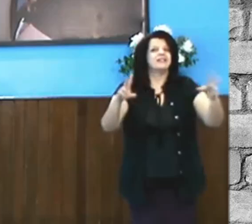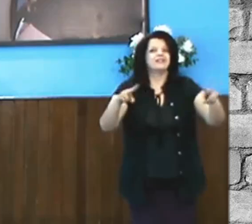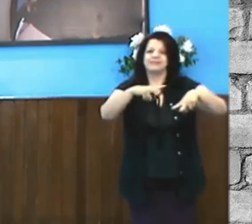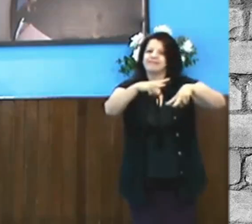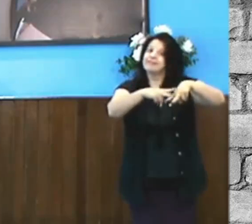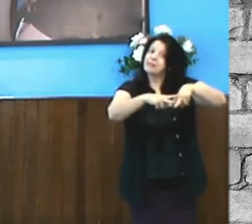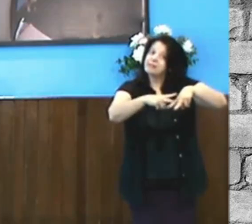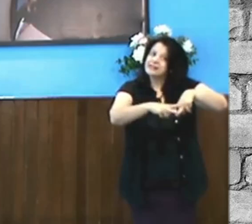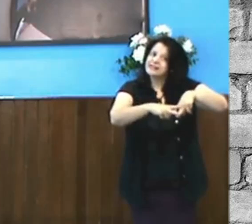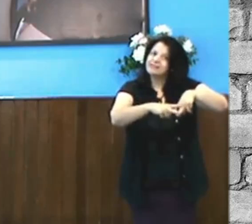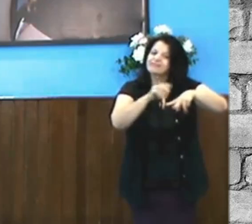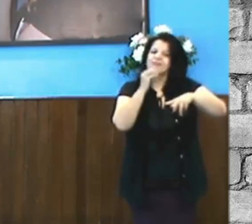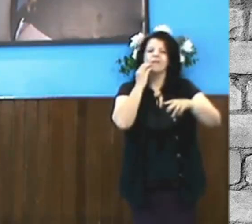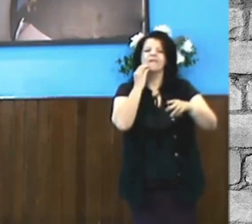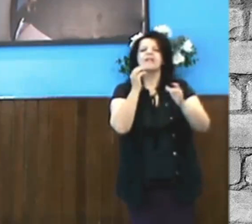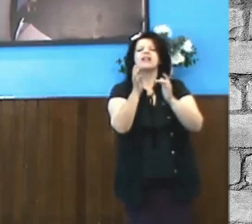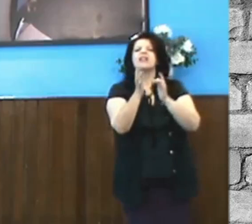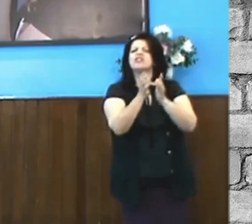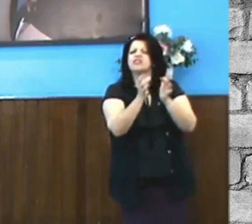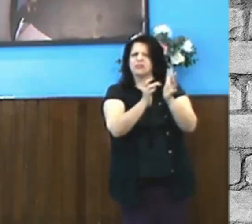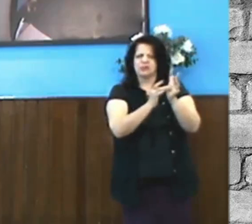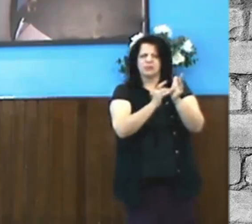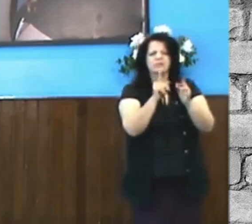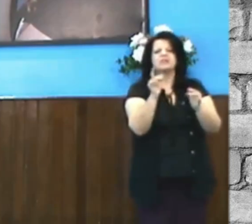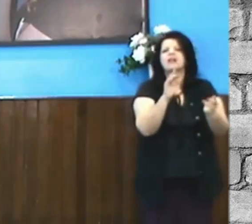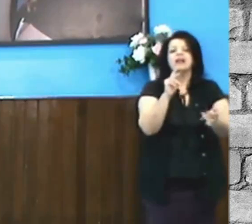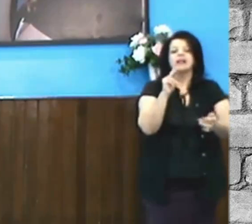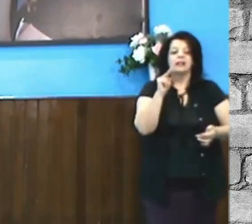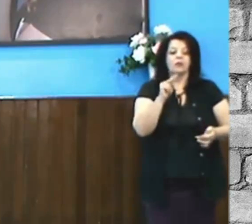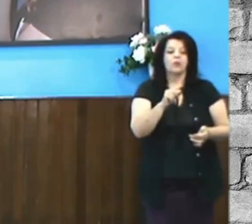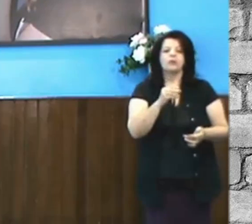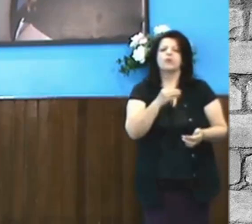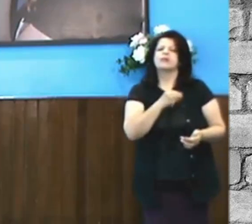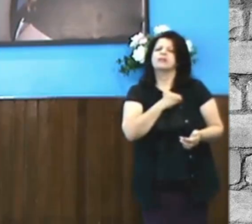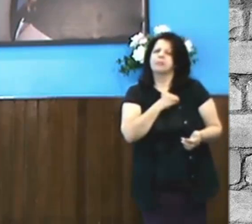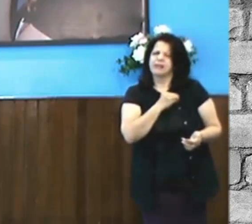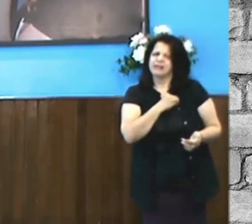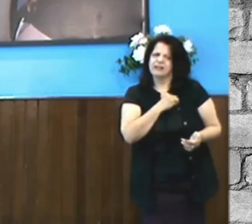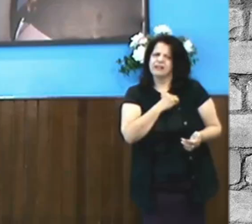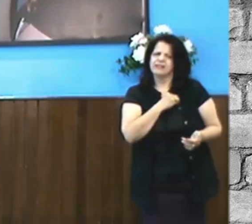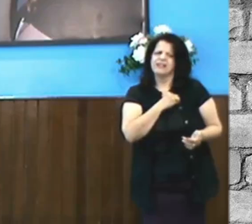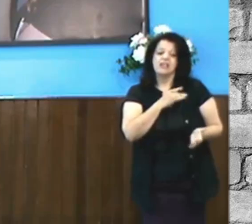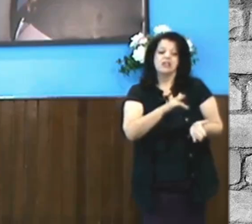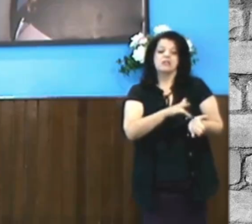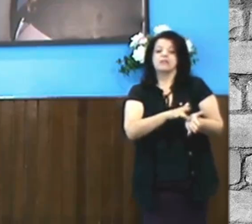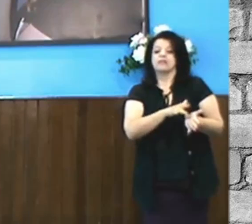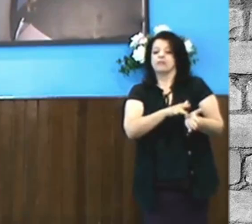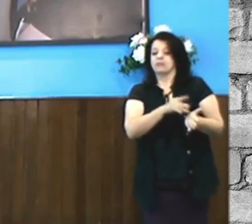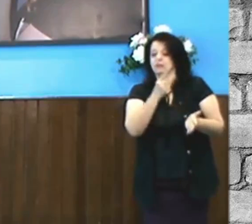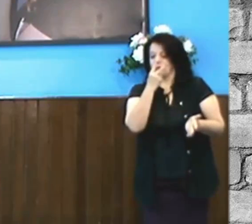pecaram, mas eu vou fingir que não vi, sabe o que isso significaria? Que Deus não